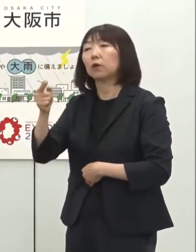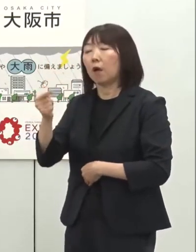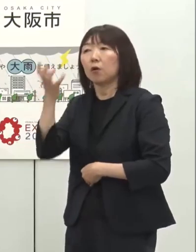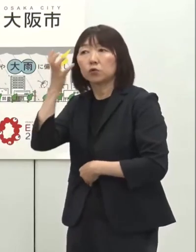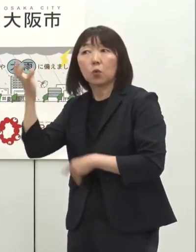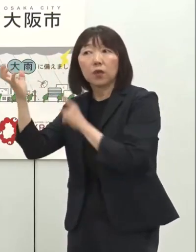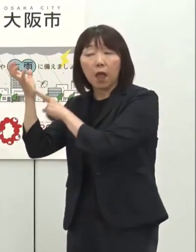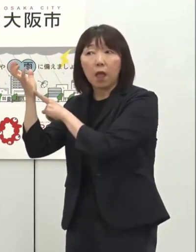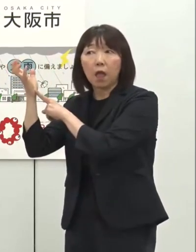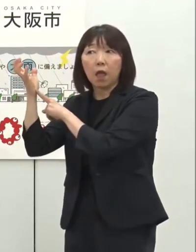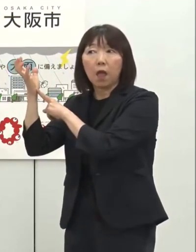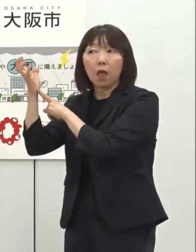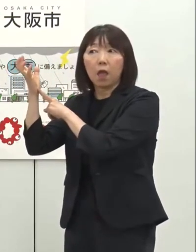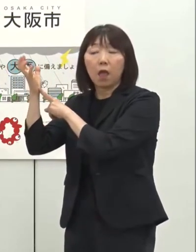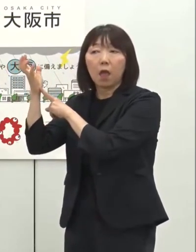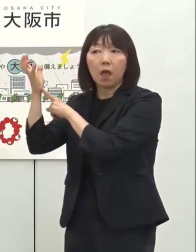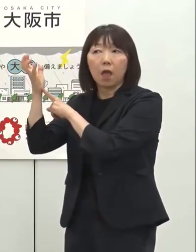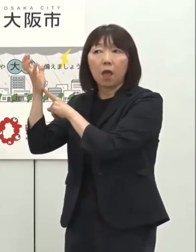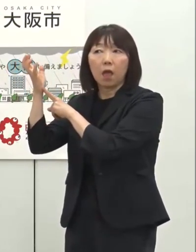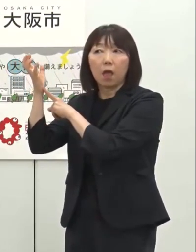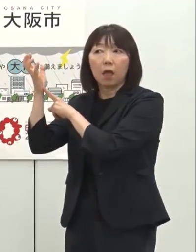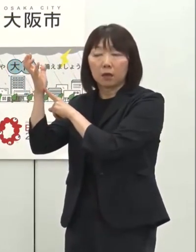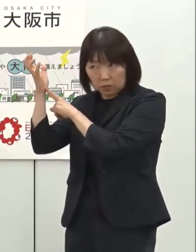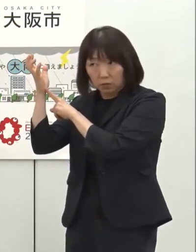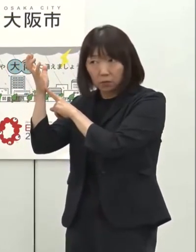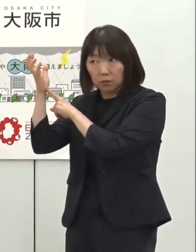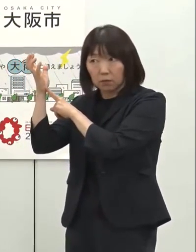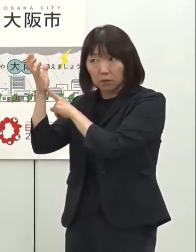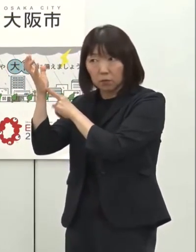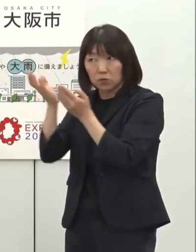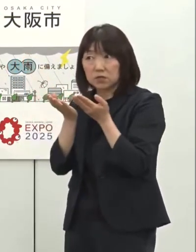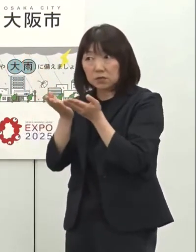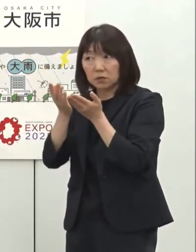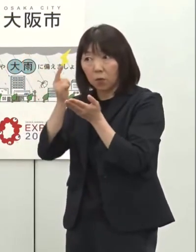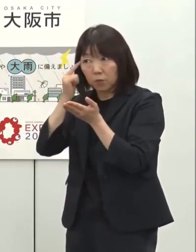するもの、ここも想定するということでいいんですよ